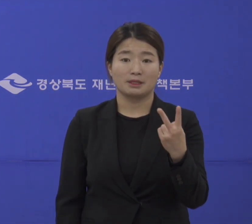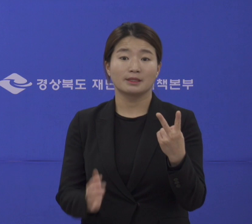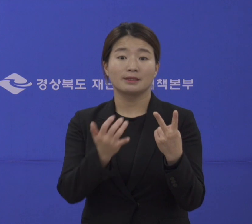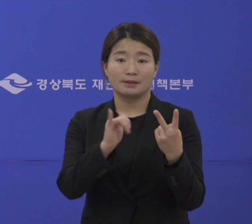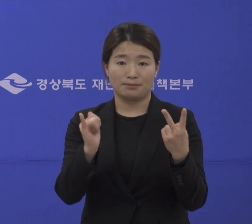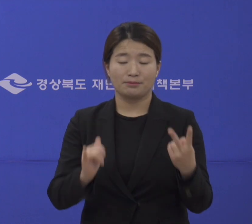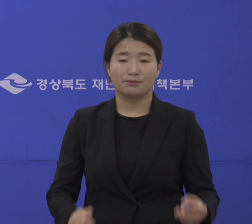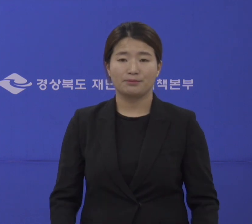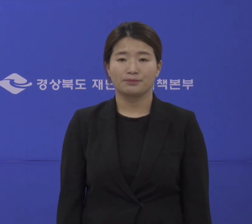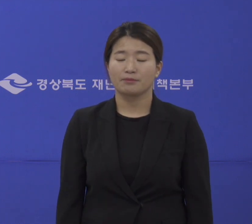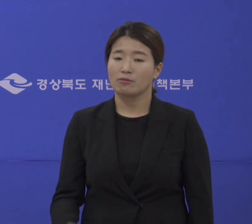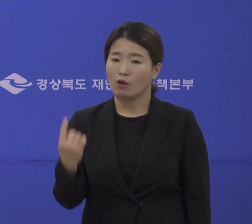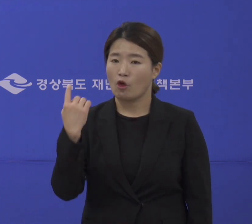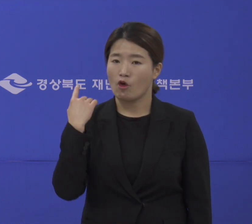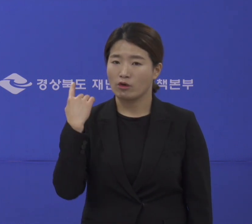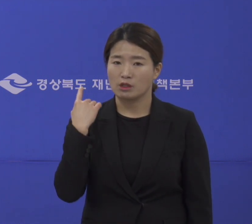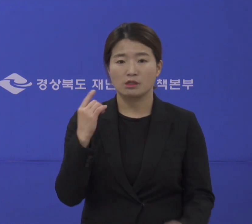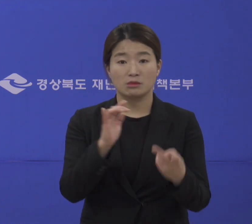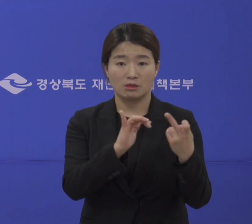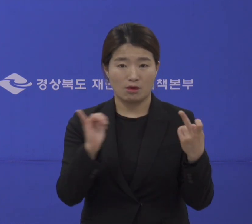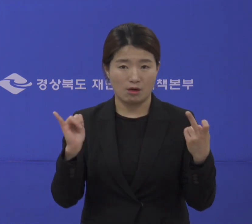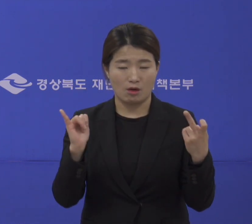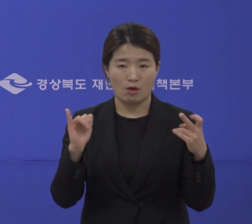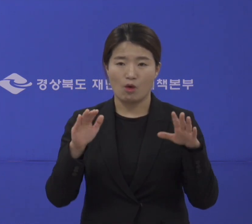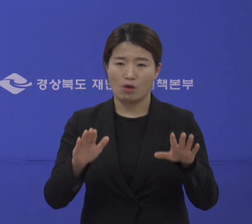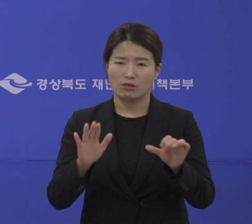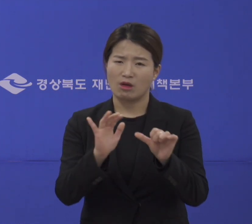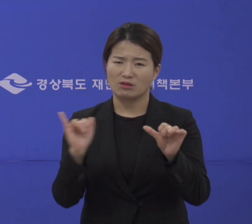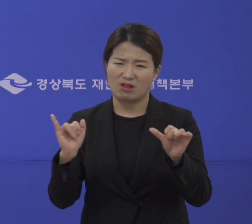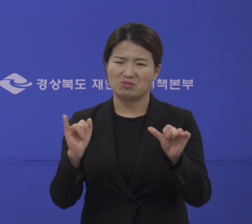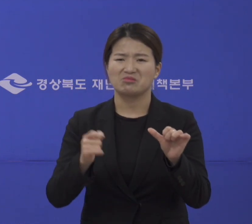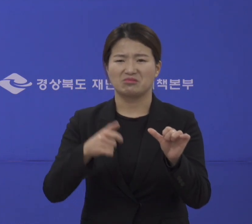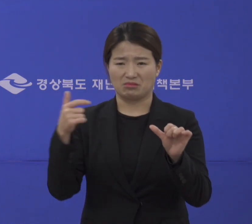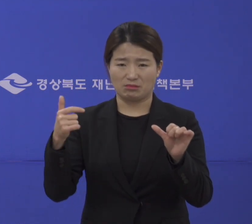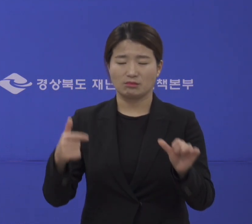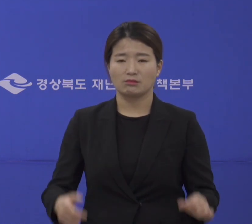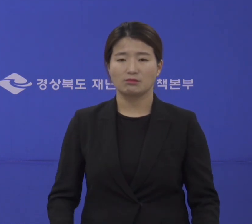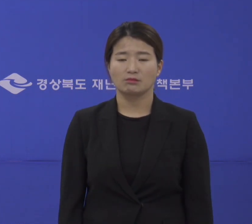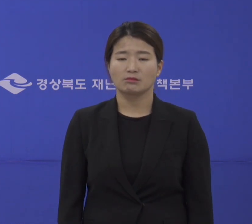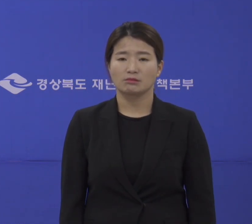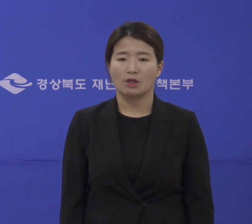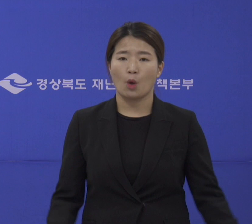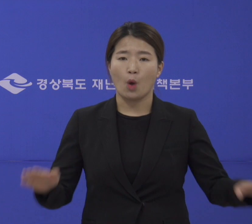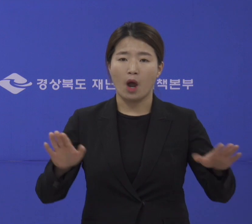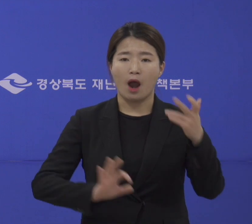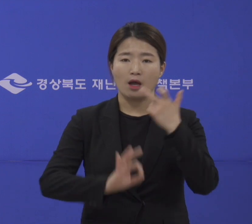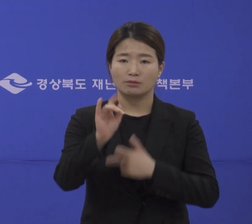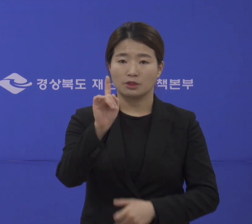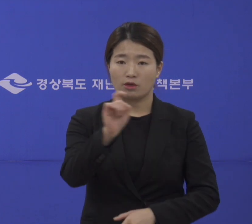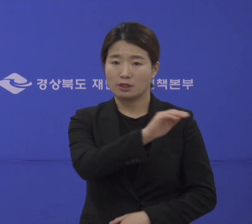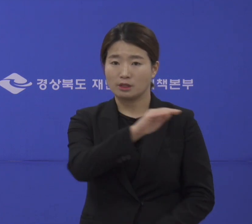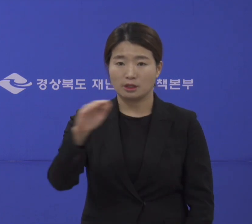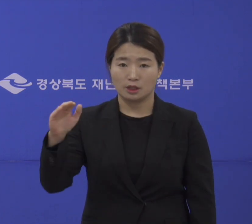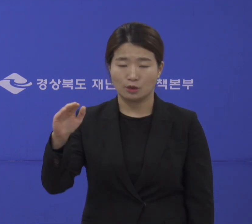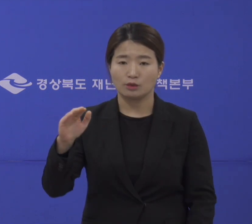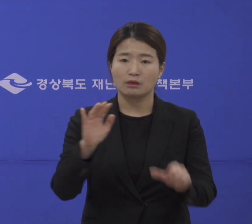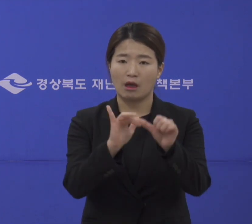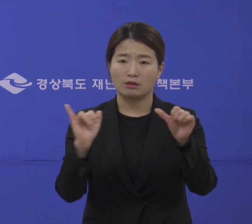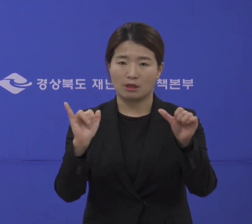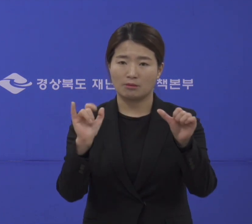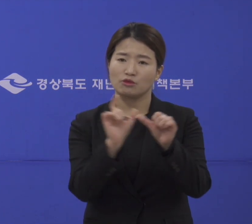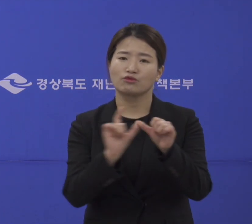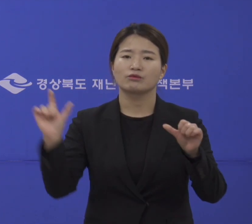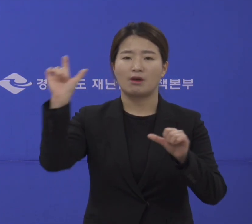1,072명으로 집계되었습니다. 어제는 12명인데 5명이나 더 많아졌습니다. 11시 기준으로는 5명이